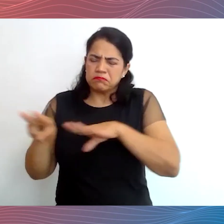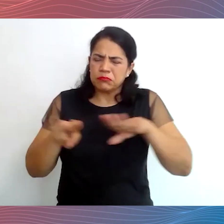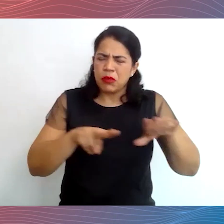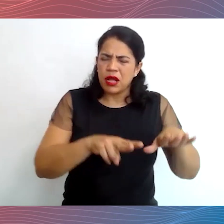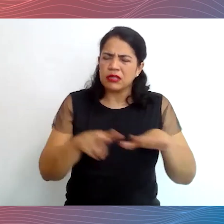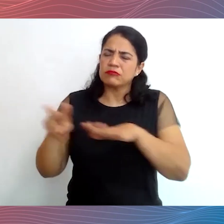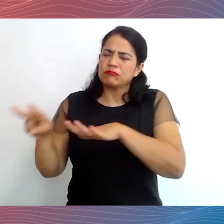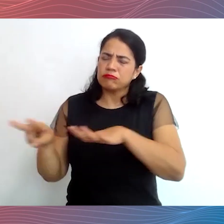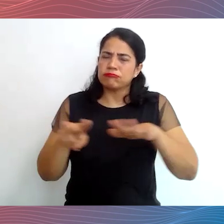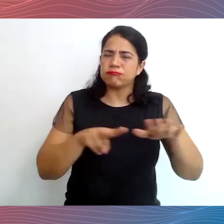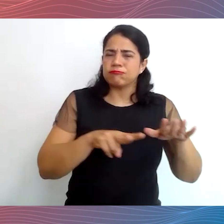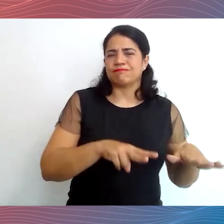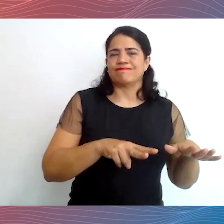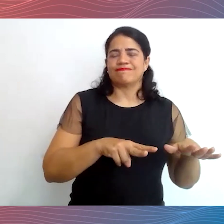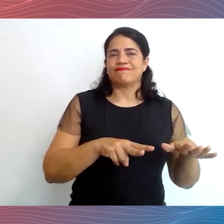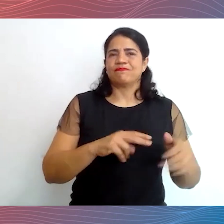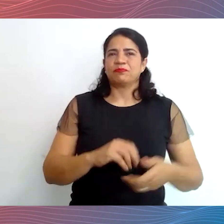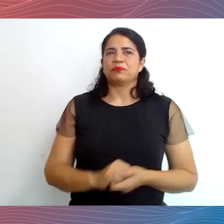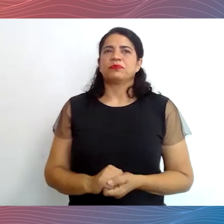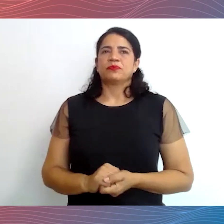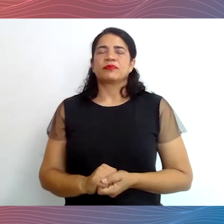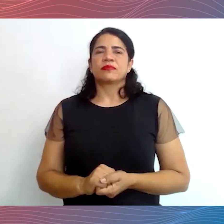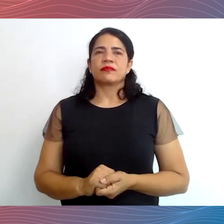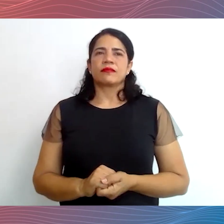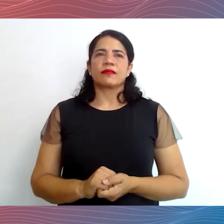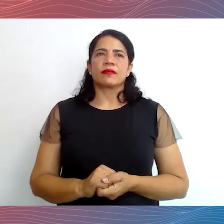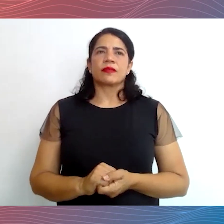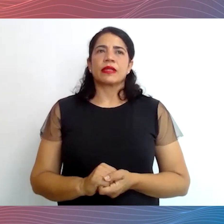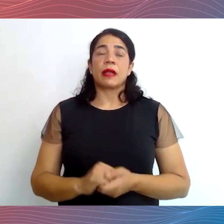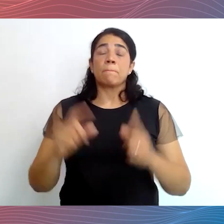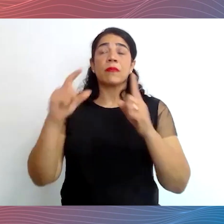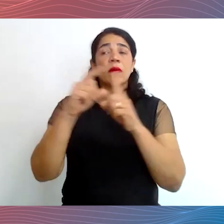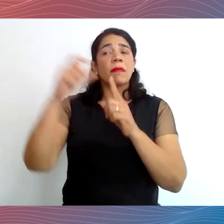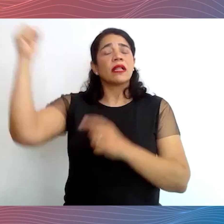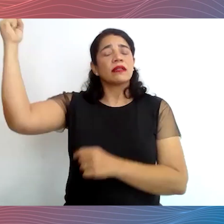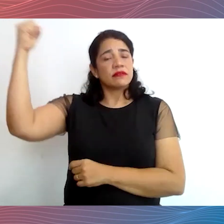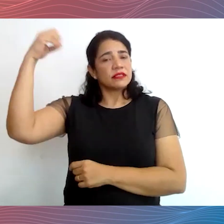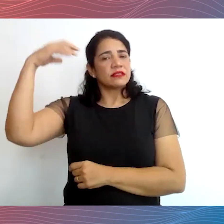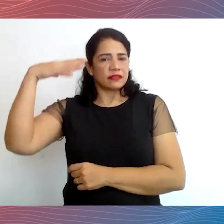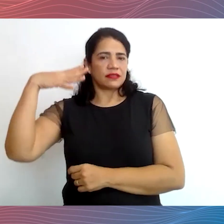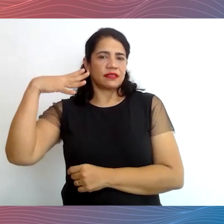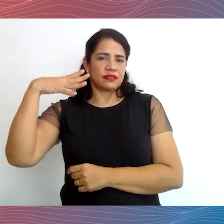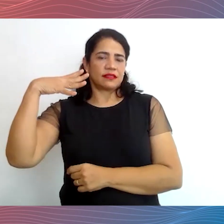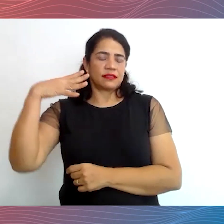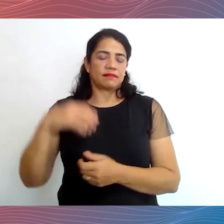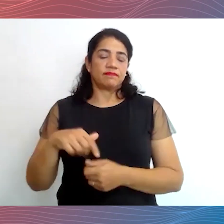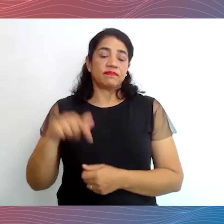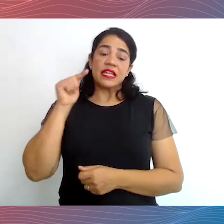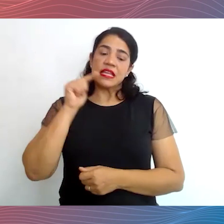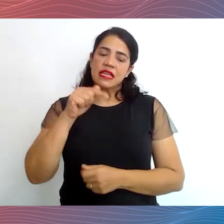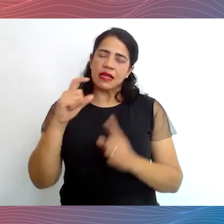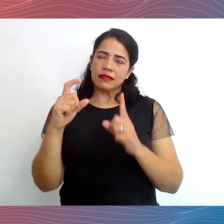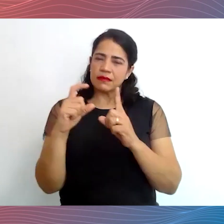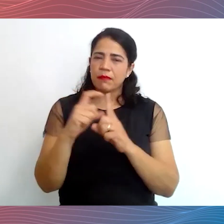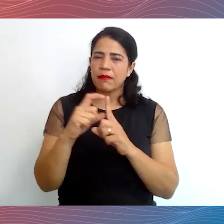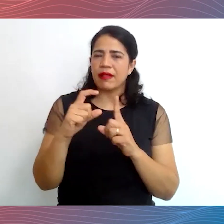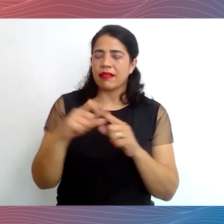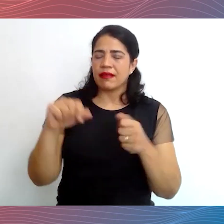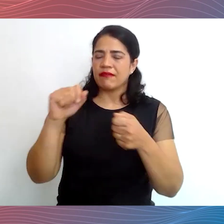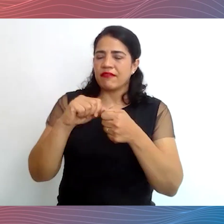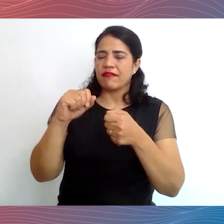tem faltado palavra da graça. E essa palavra, irmãos, é que faz tudo acontecer.